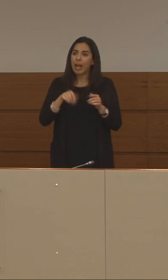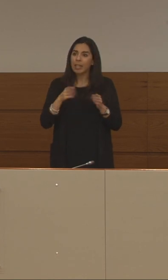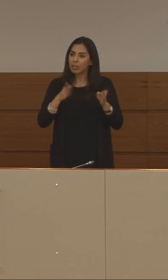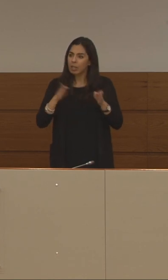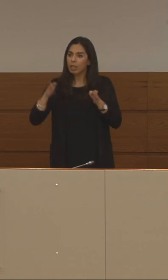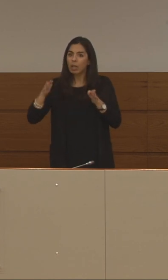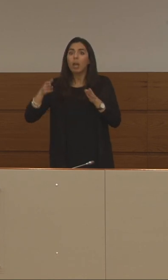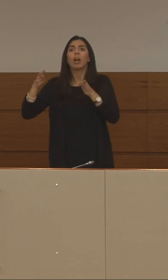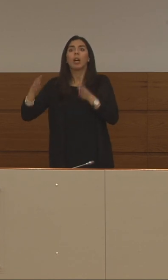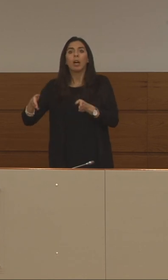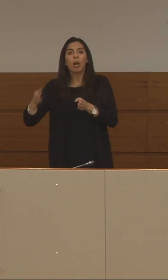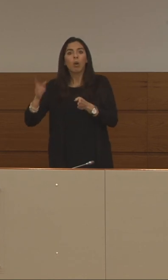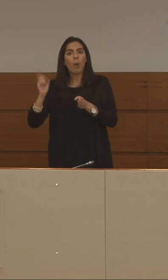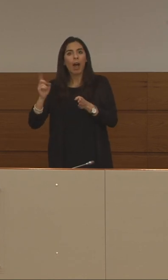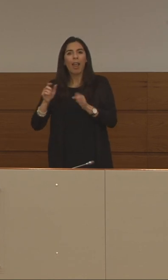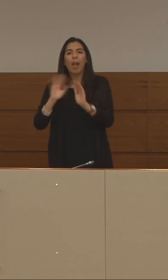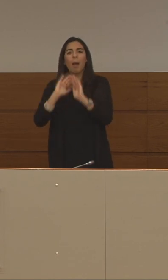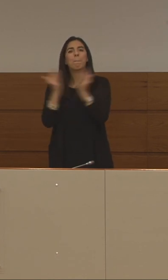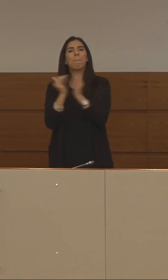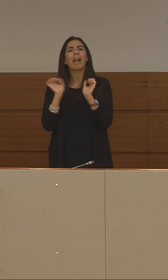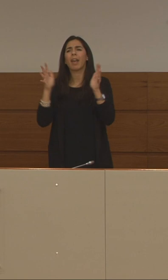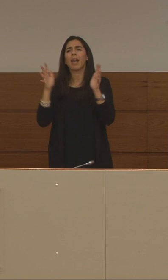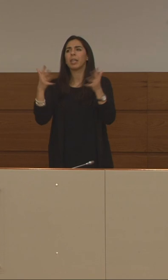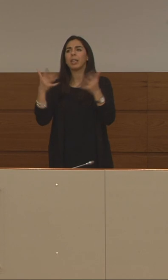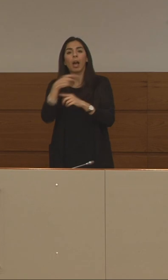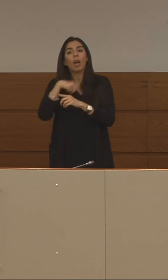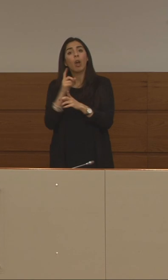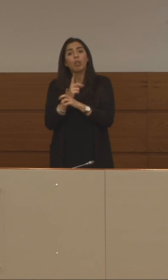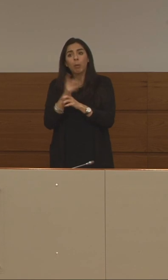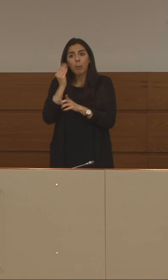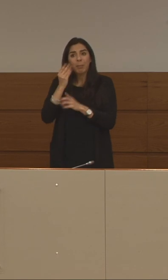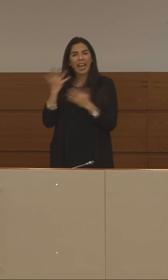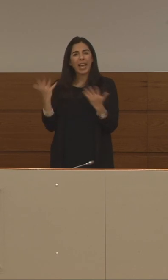successiva cioè quella della pandemia cosa ci dobbiamo aspettare